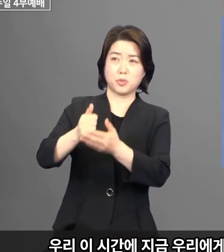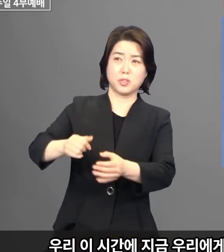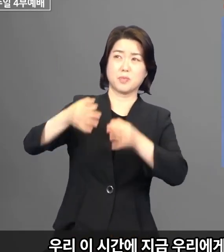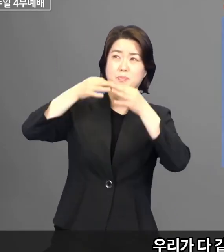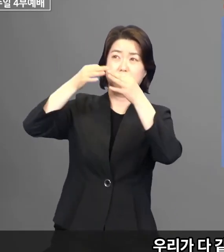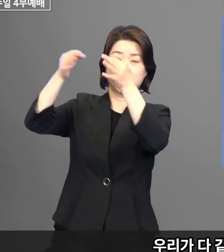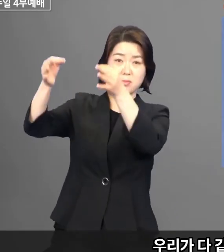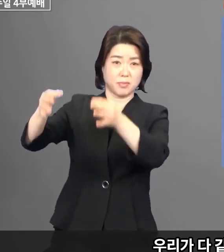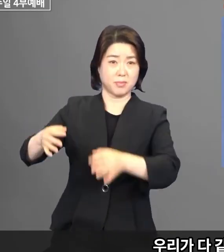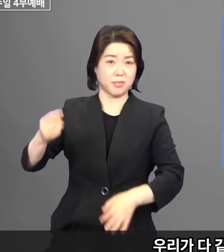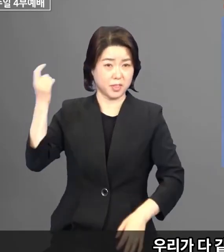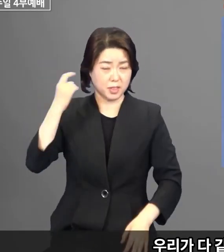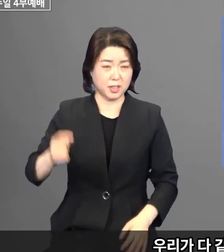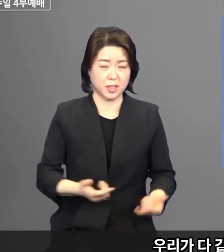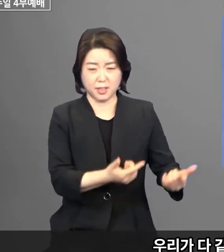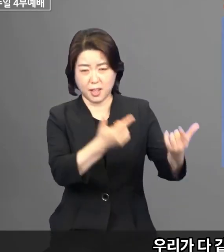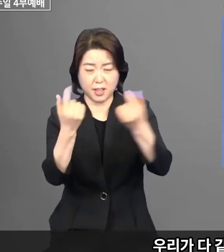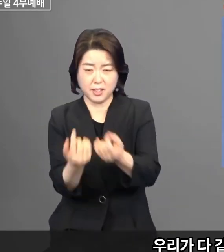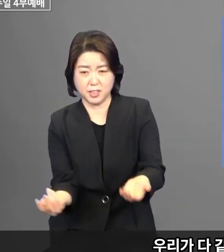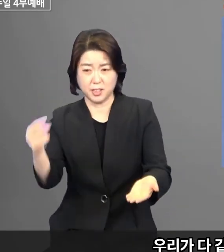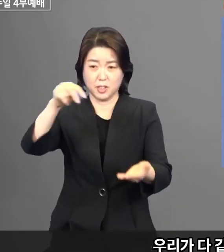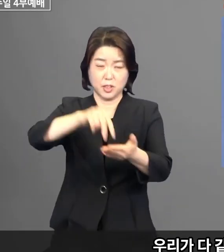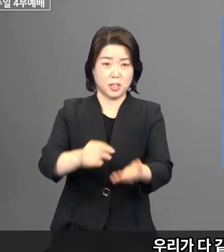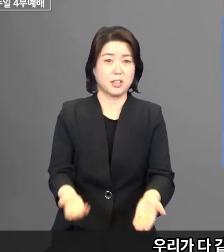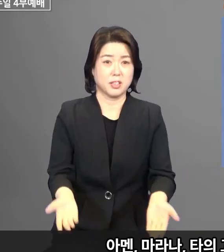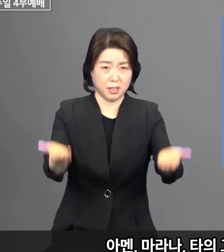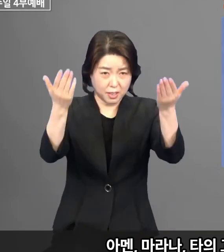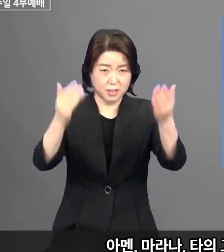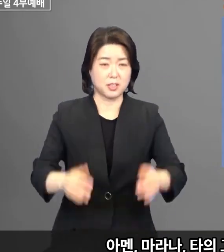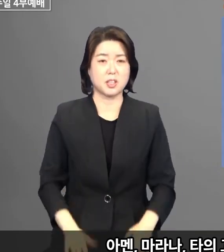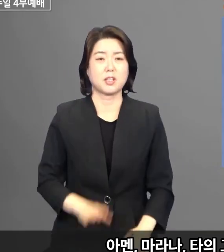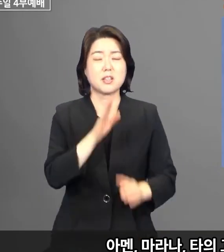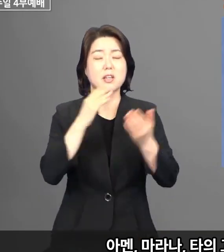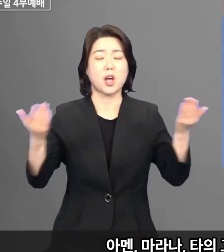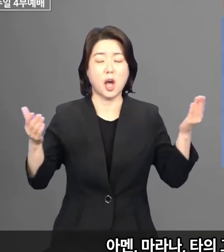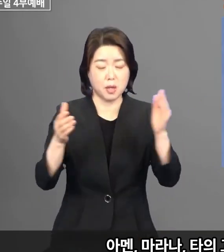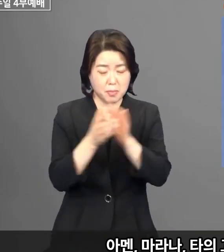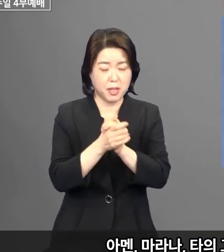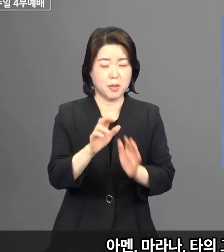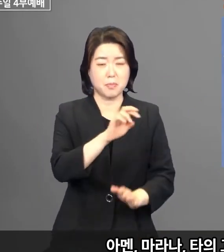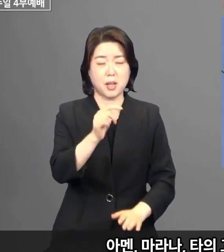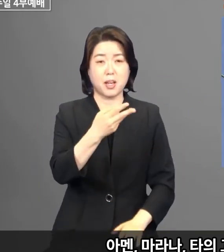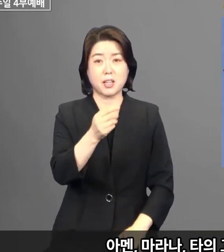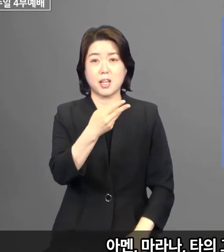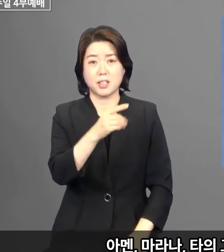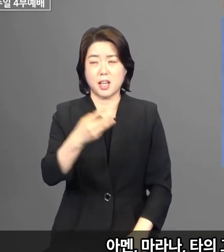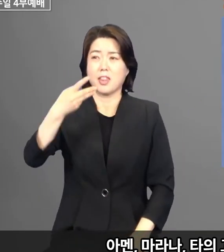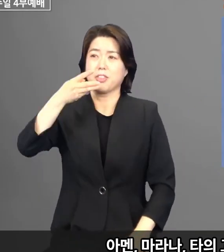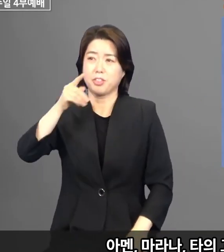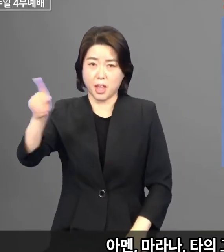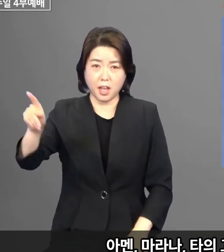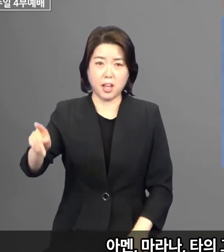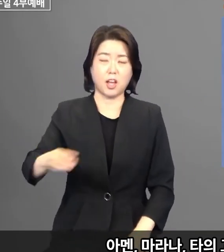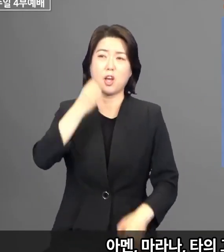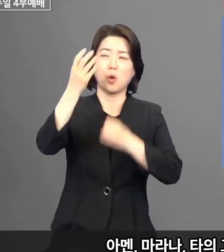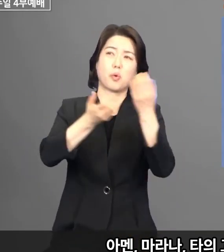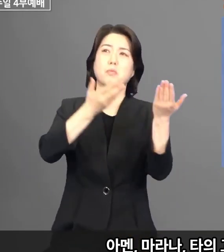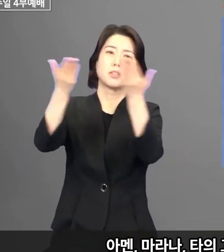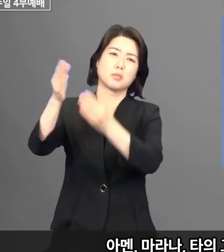들으시도록 우리가 다 같이 일어나서 아멘, 마라나, 타의 고백을